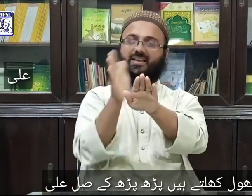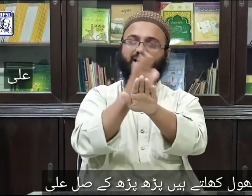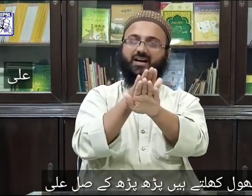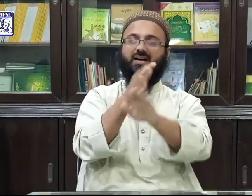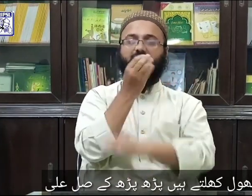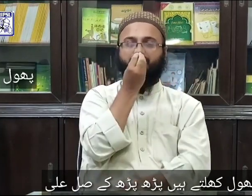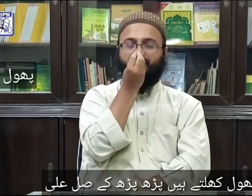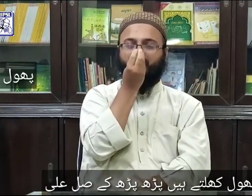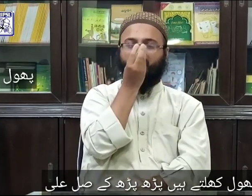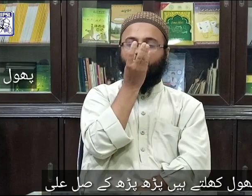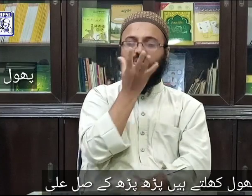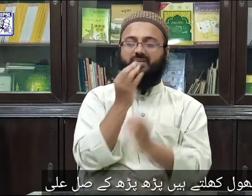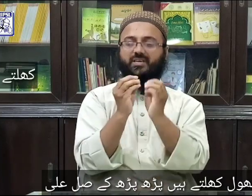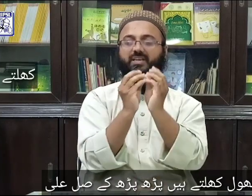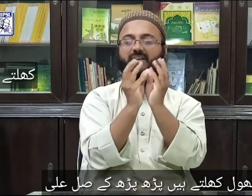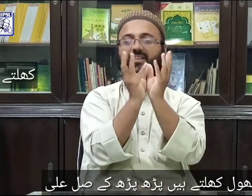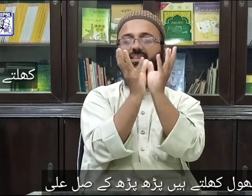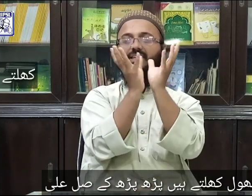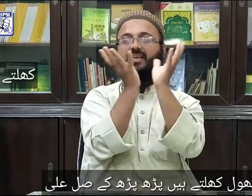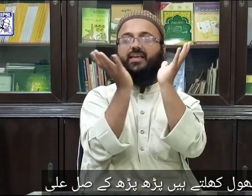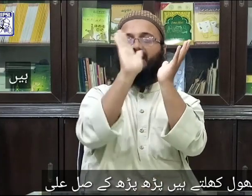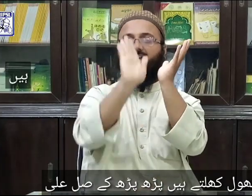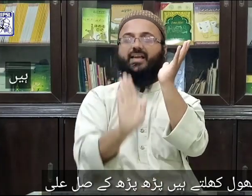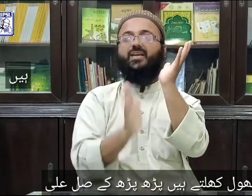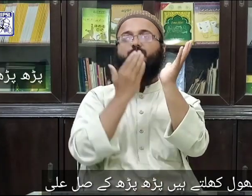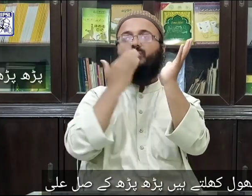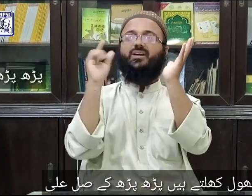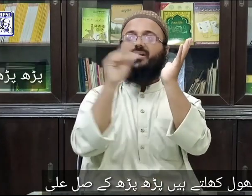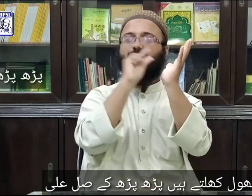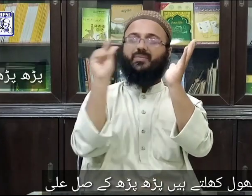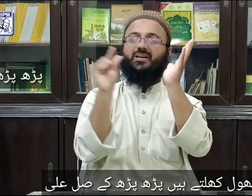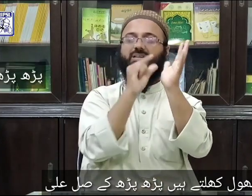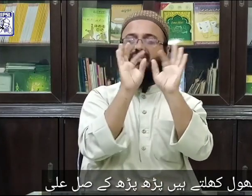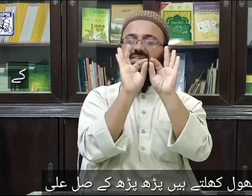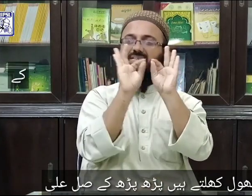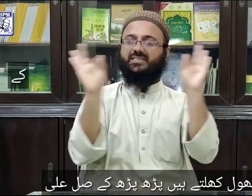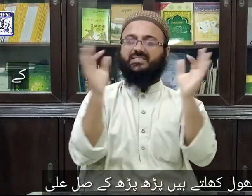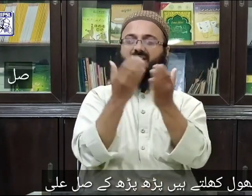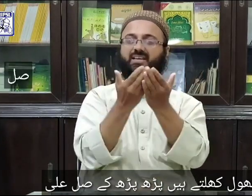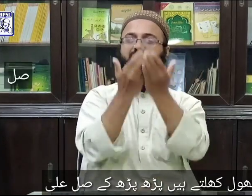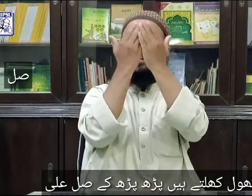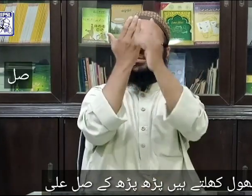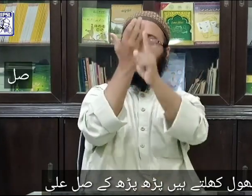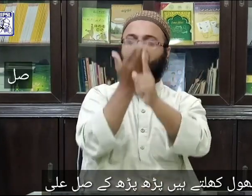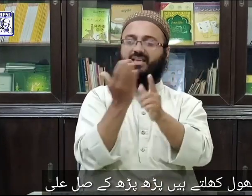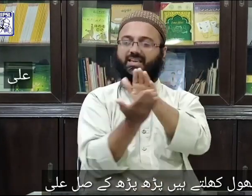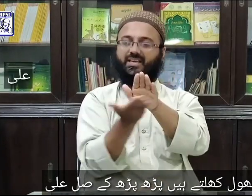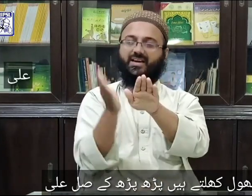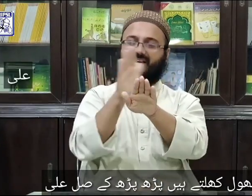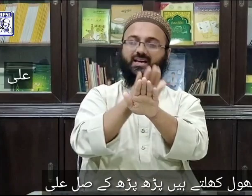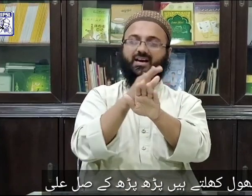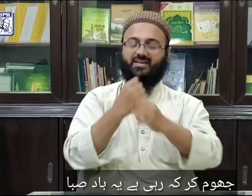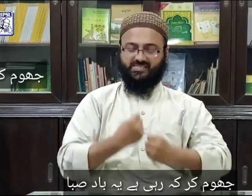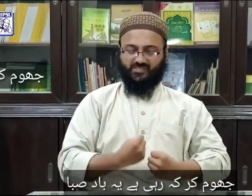اللہ